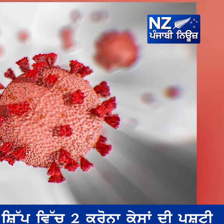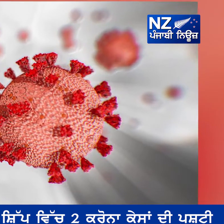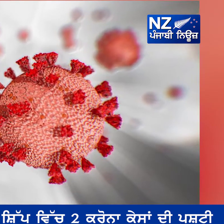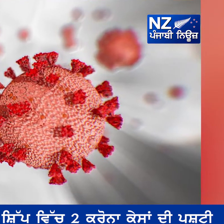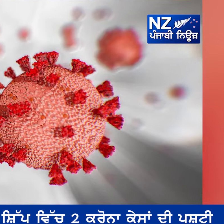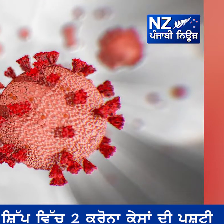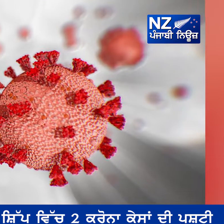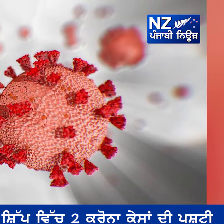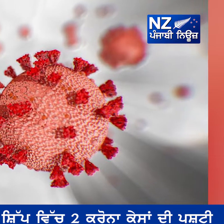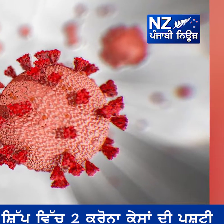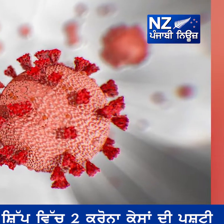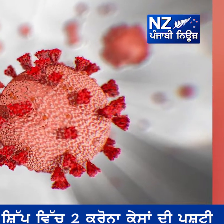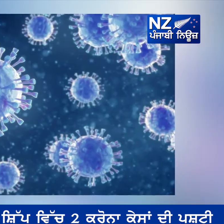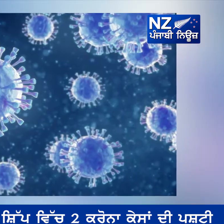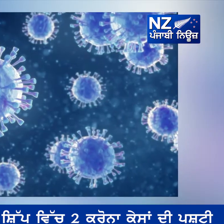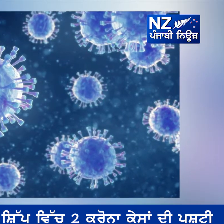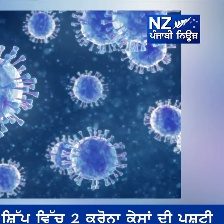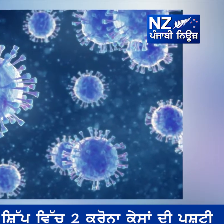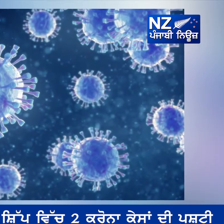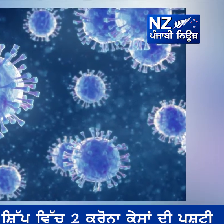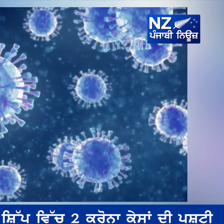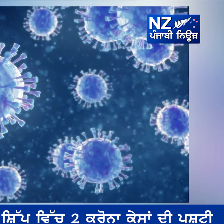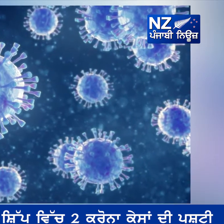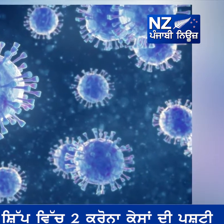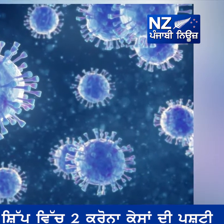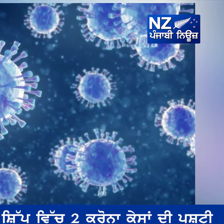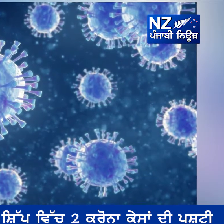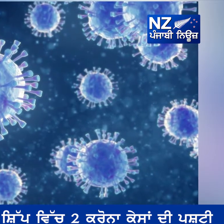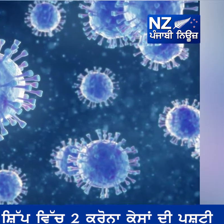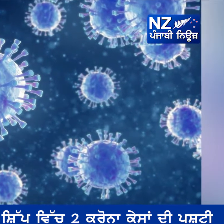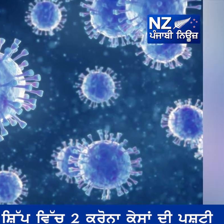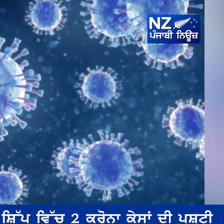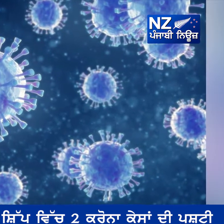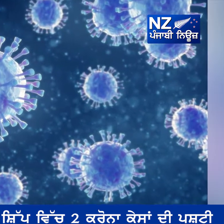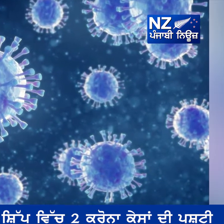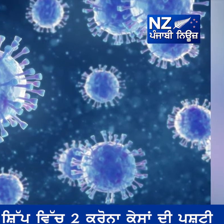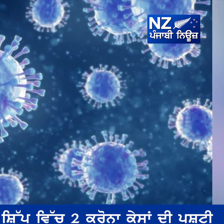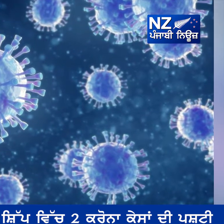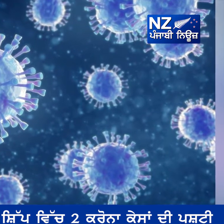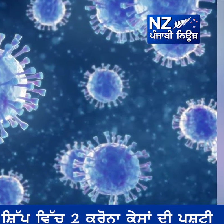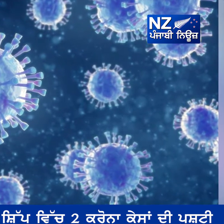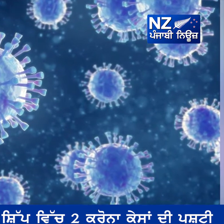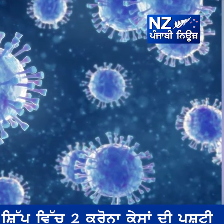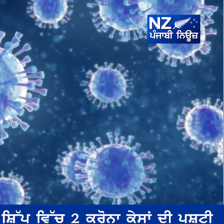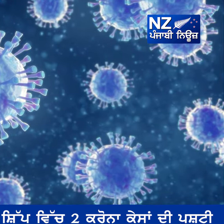वाले अनूवी दिशन इर्देश होए हन कियो जल्तो जल्त करोना टेस्ट करवाउंड एस गल्दी